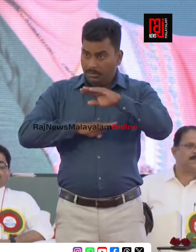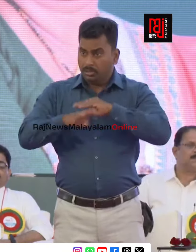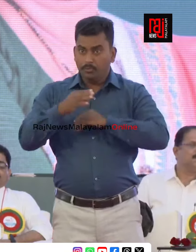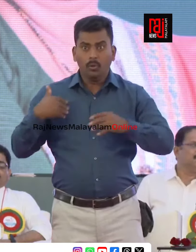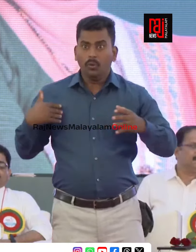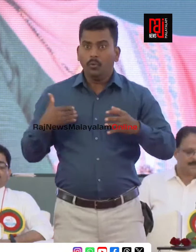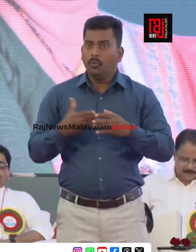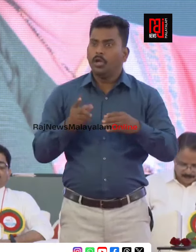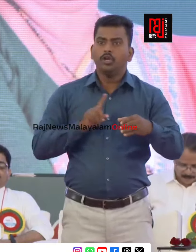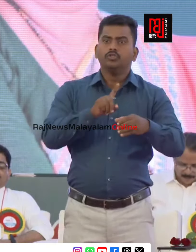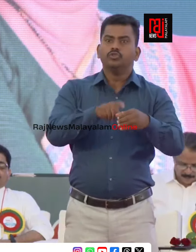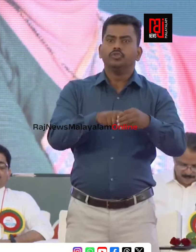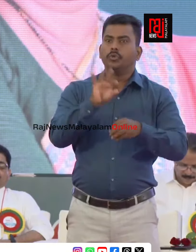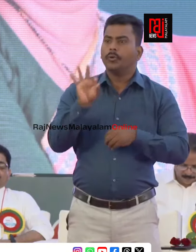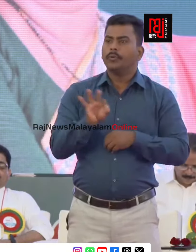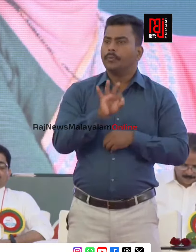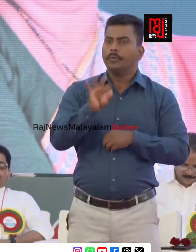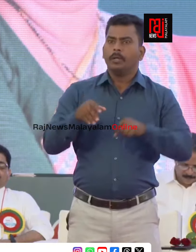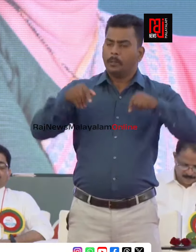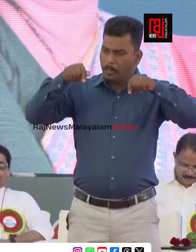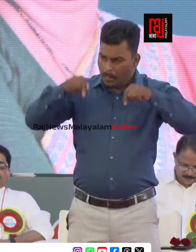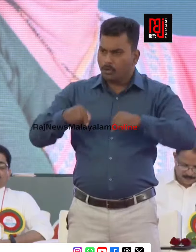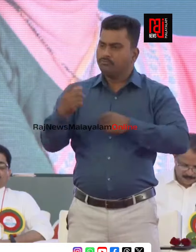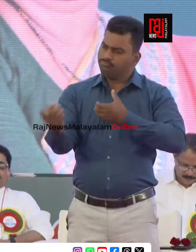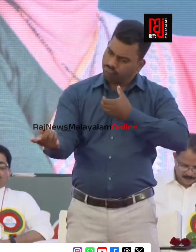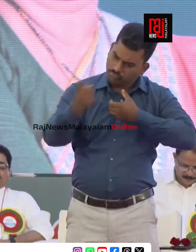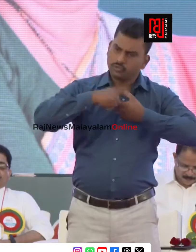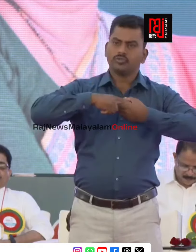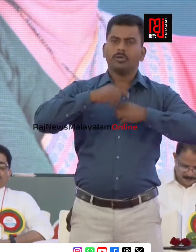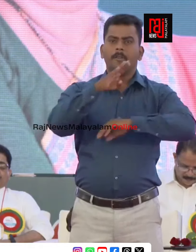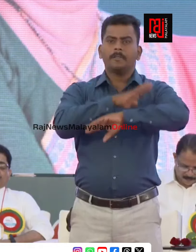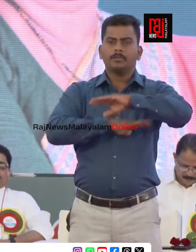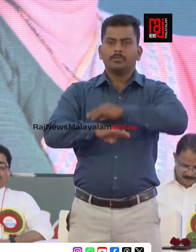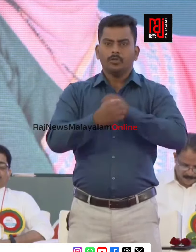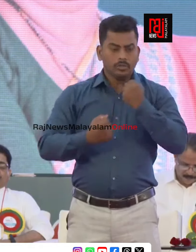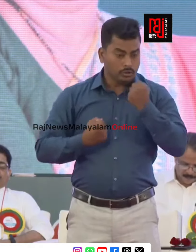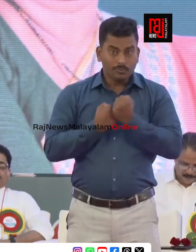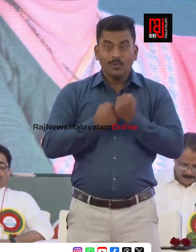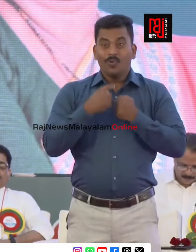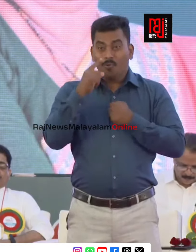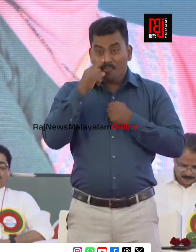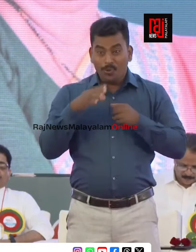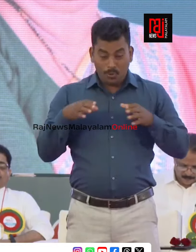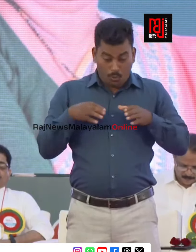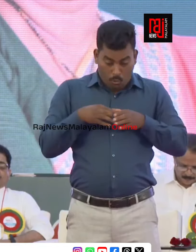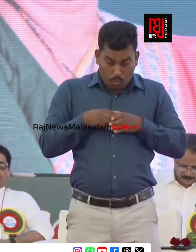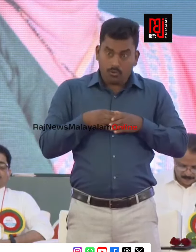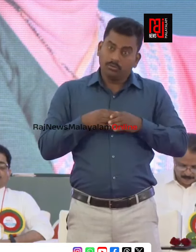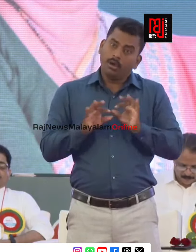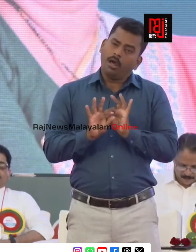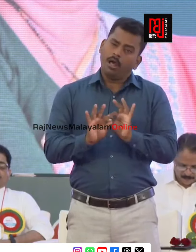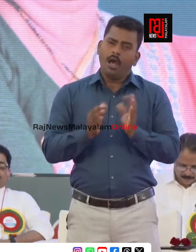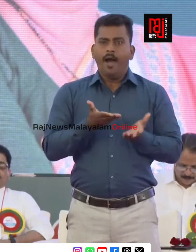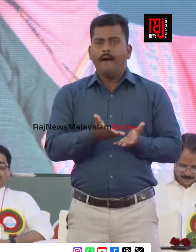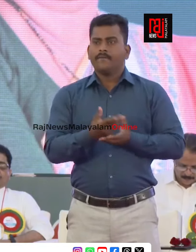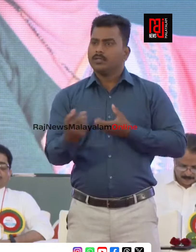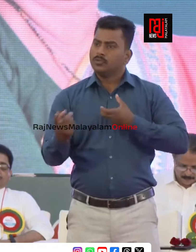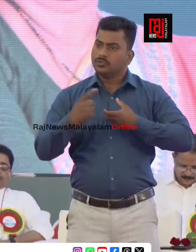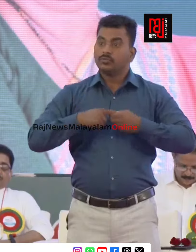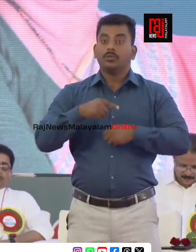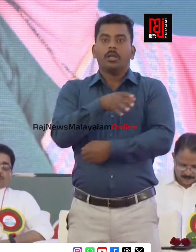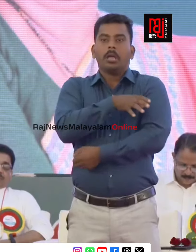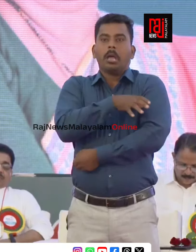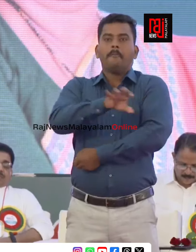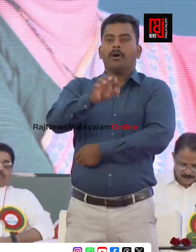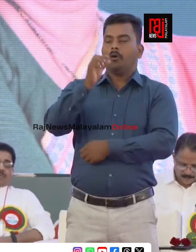വഴിയൊരുക്കിയത്, അവരുടെ ദൃശ്യതയും സാന്നിധ്യവും വർദ്ധിപ്പിച്ചത്, ആ രീതിയിൽ ഭിന്നശേഷി വിഭാഗത്തിന്റെ